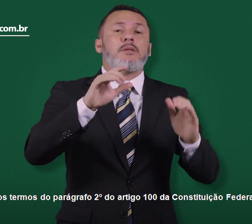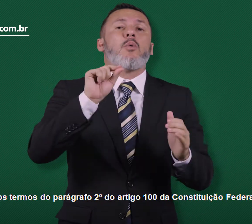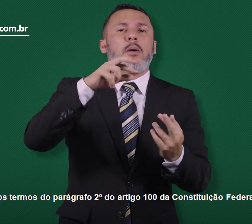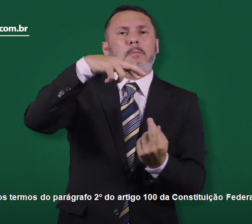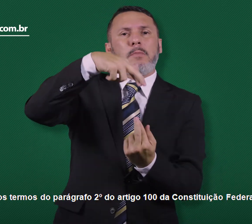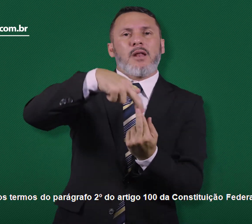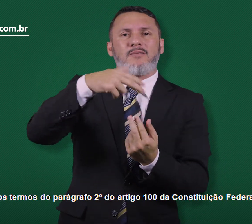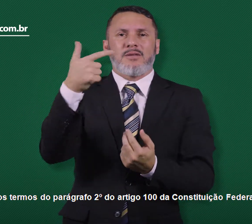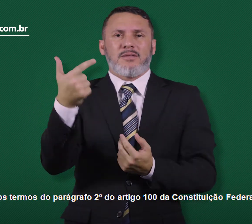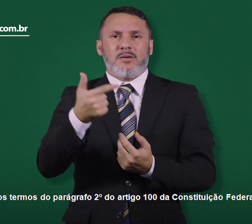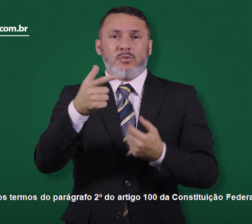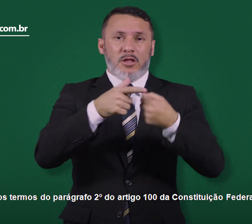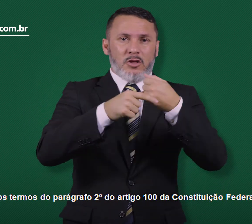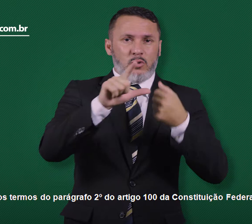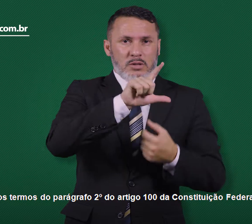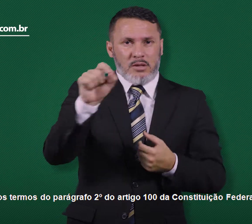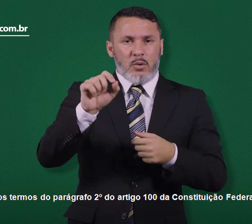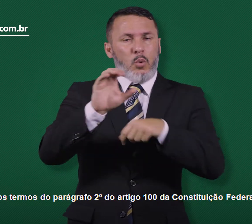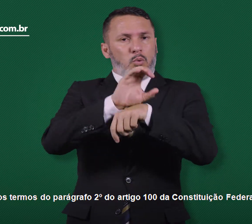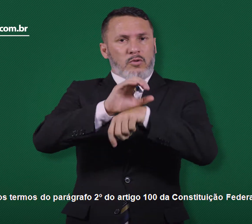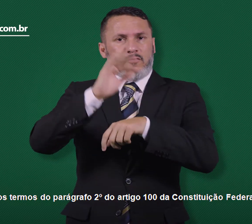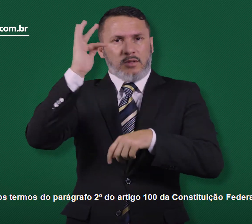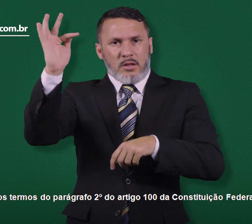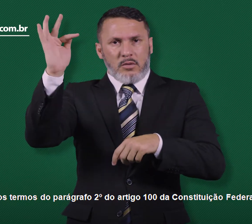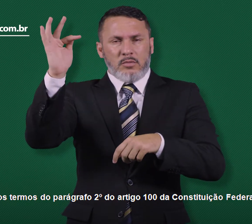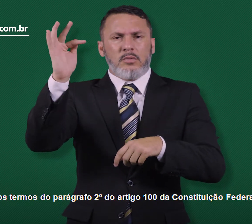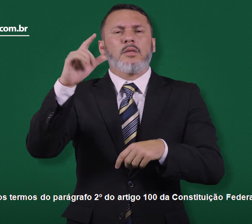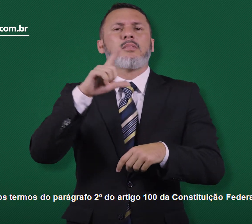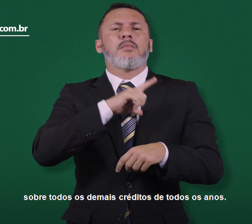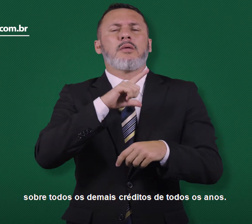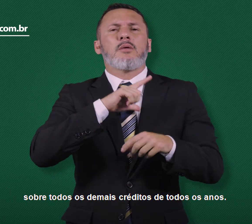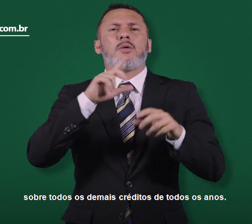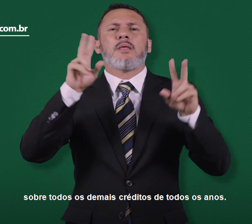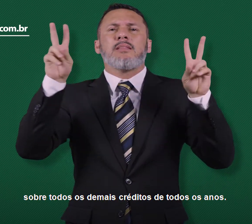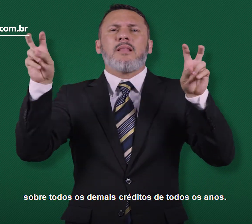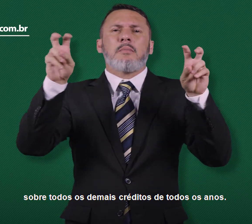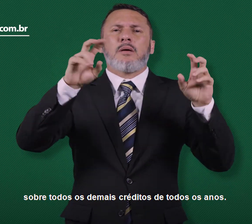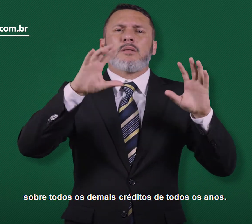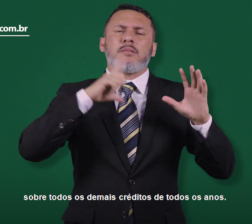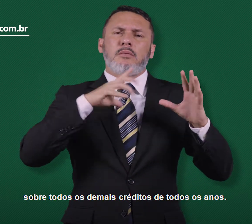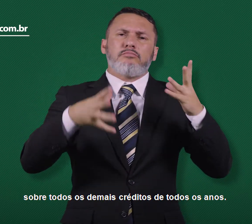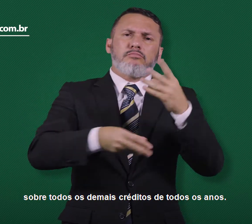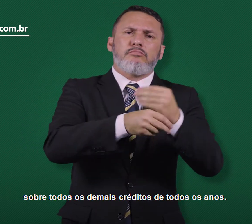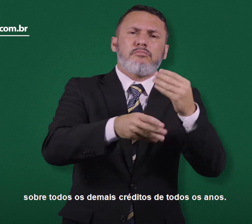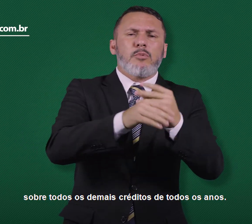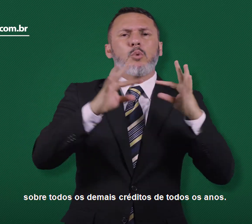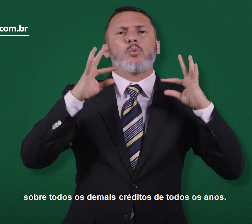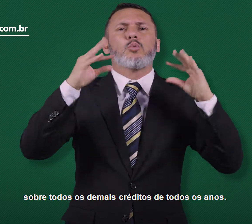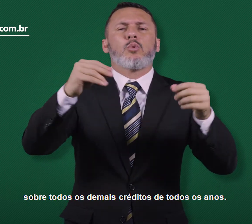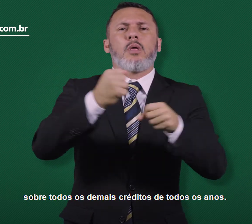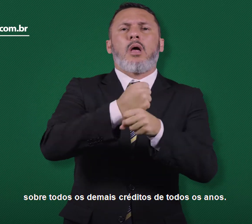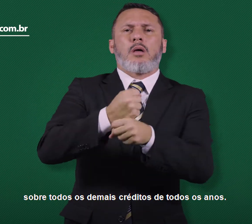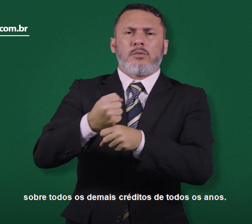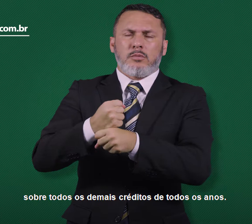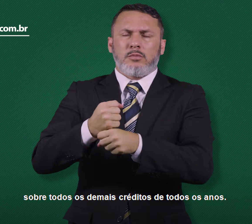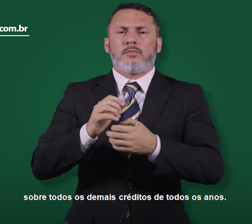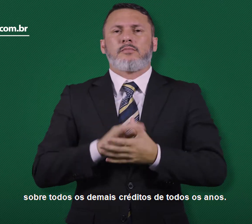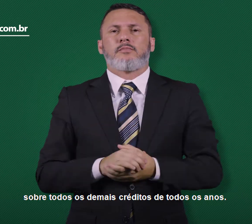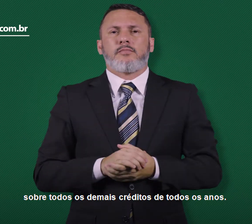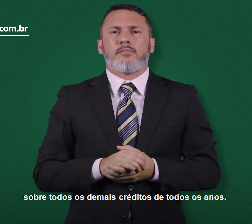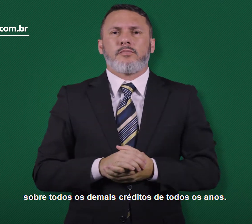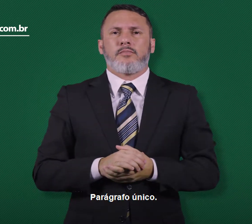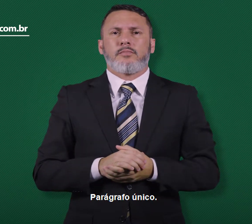do parágrafo 2º do artigo 100 da Constituição Federal sobre todos os demais créditos de todos os